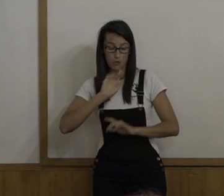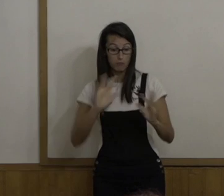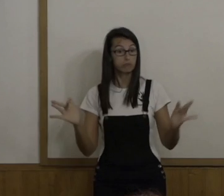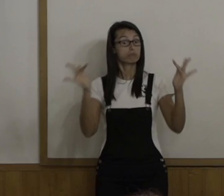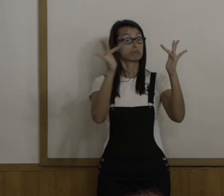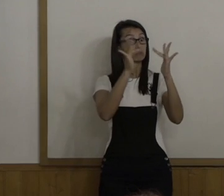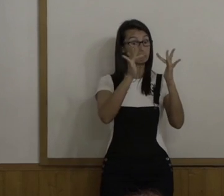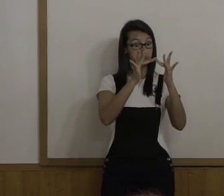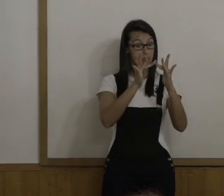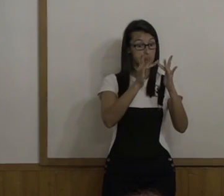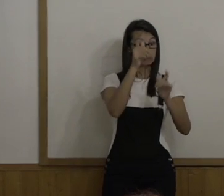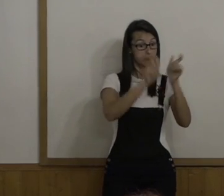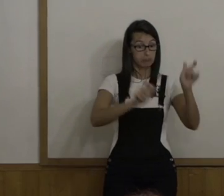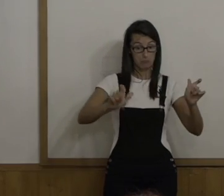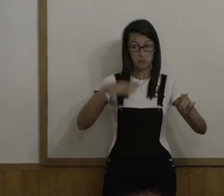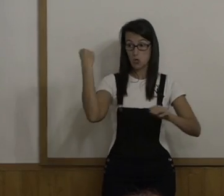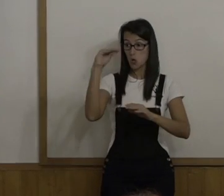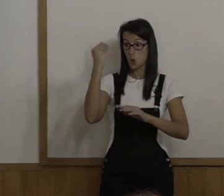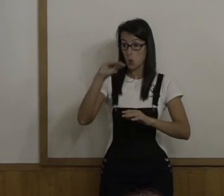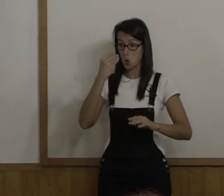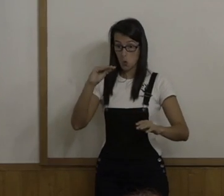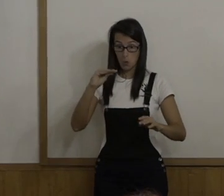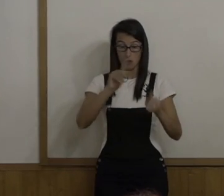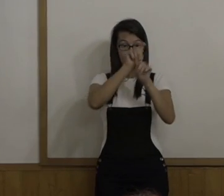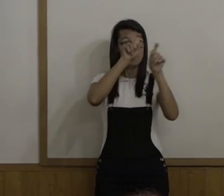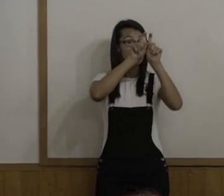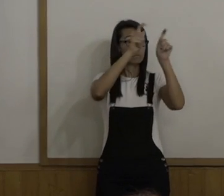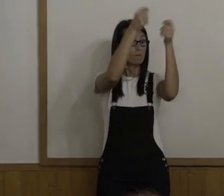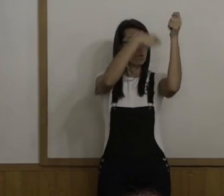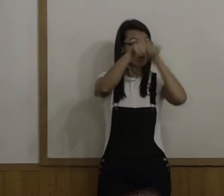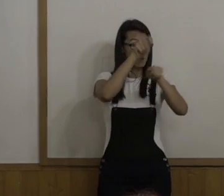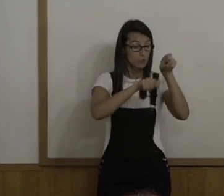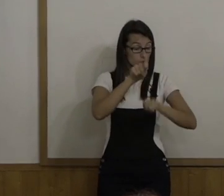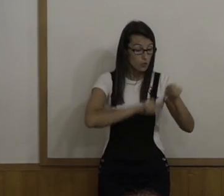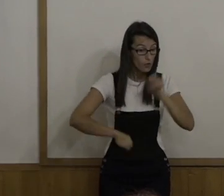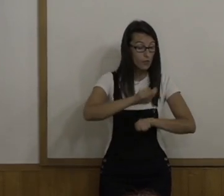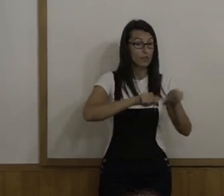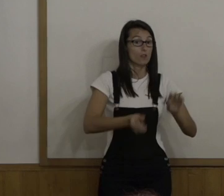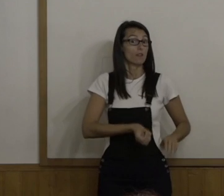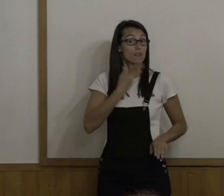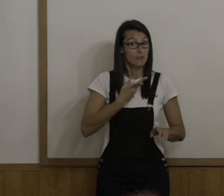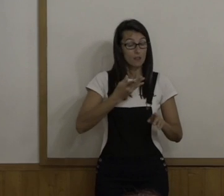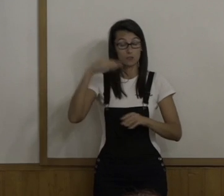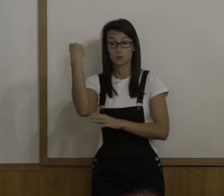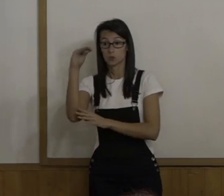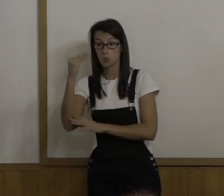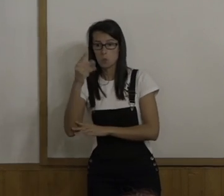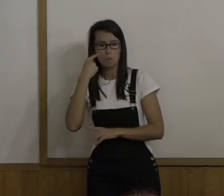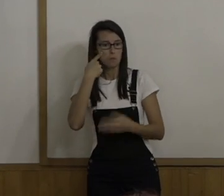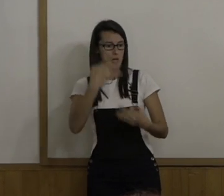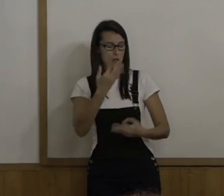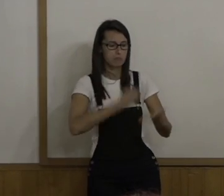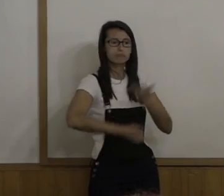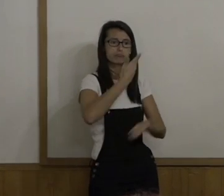muchos jóvenes Talento Unyu conocieron otras realidades, fue una sinergia muy buena, y